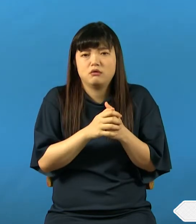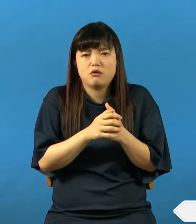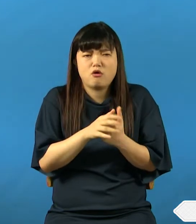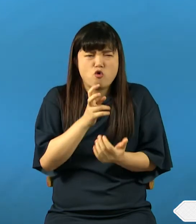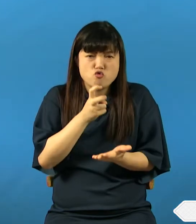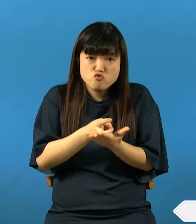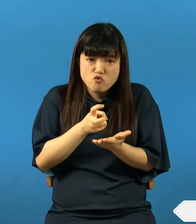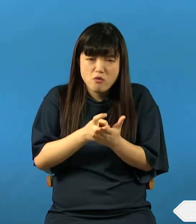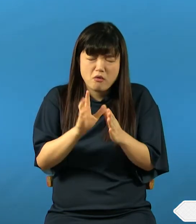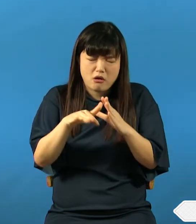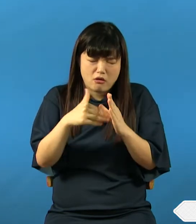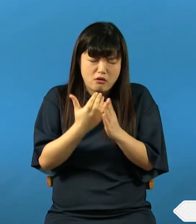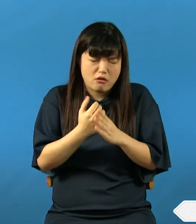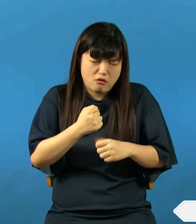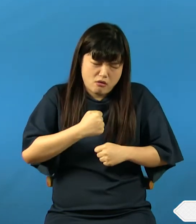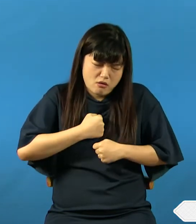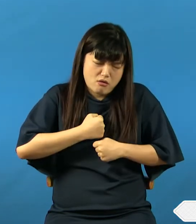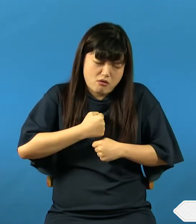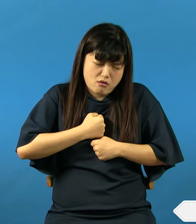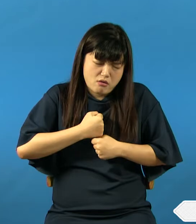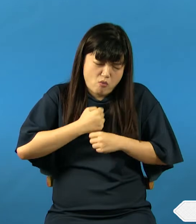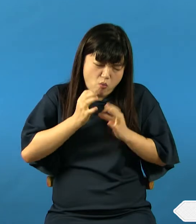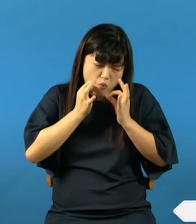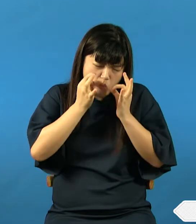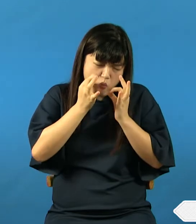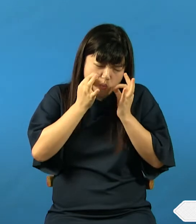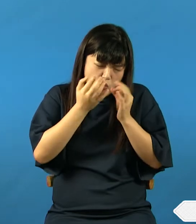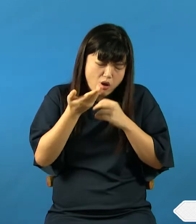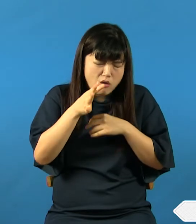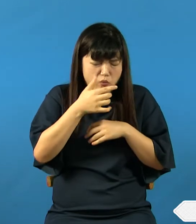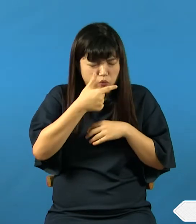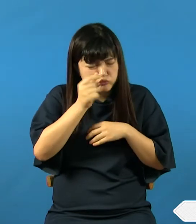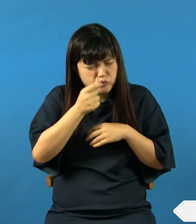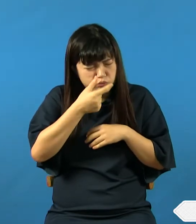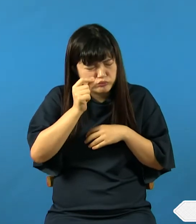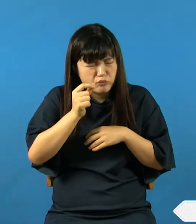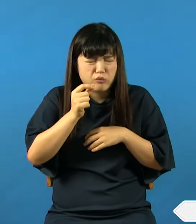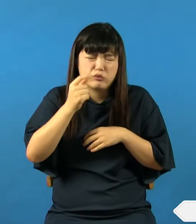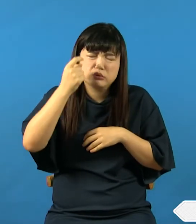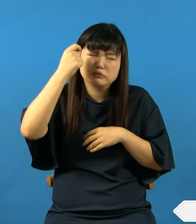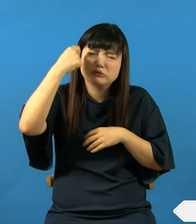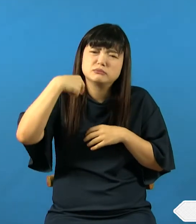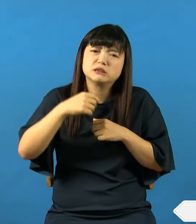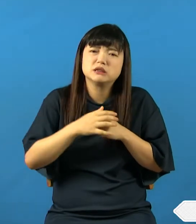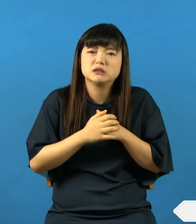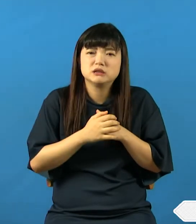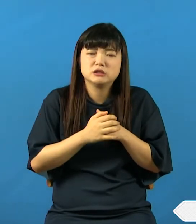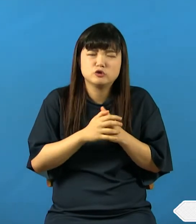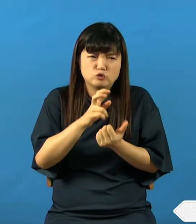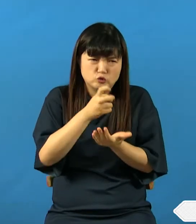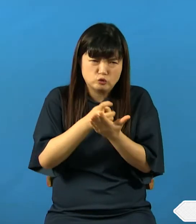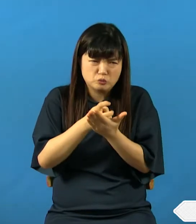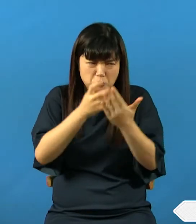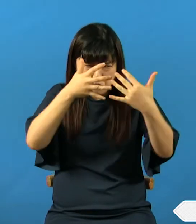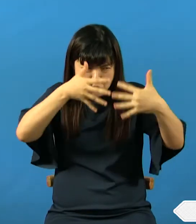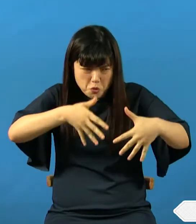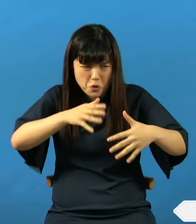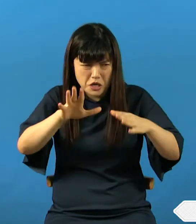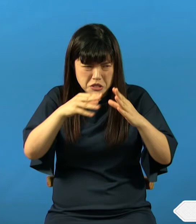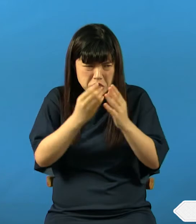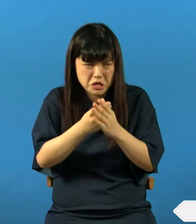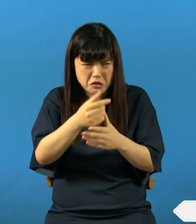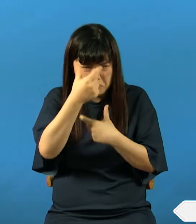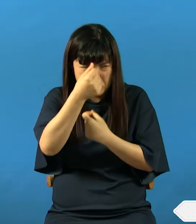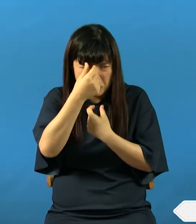없습니다. 아무리 율법을 지키려고 애를 써도 늘 부족한 것 같습니다. 늘 율법의